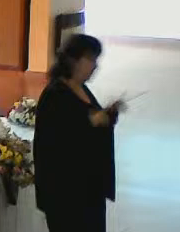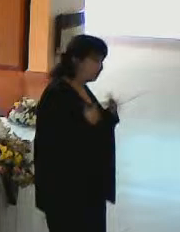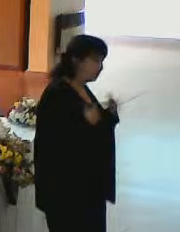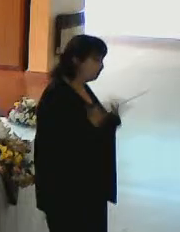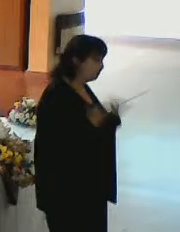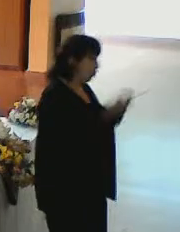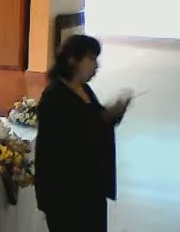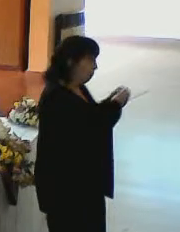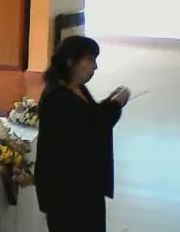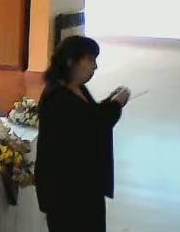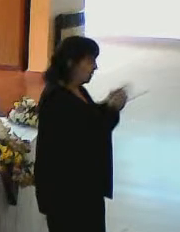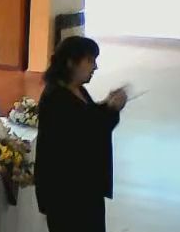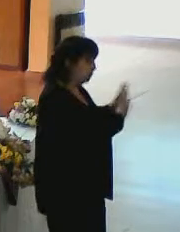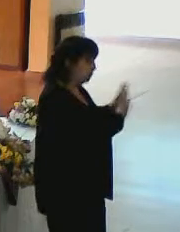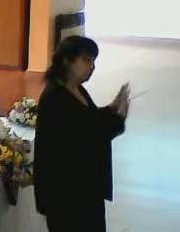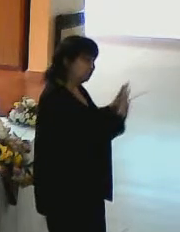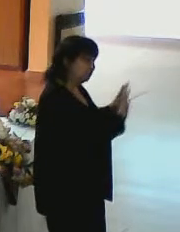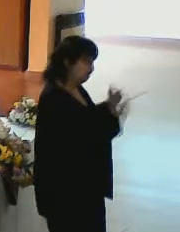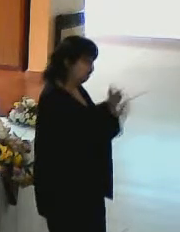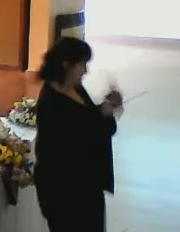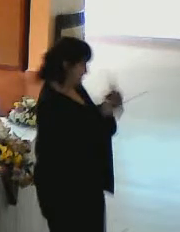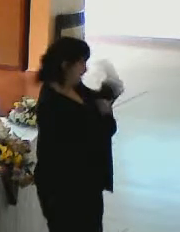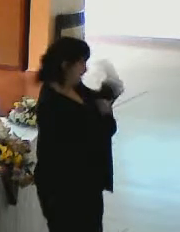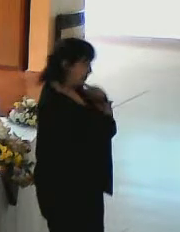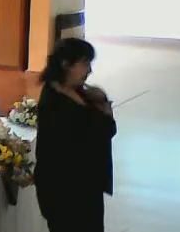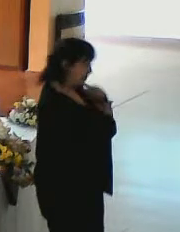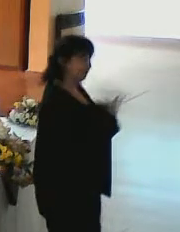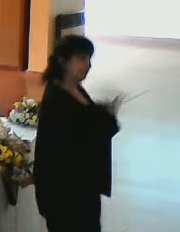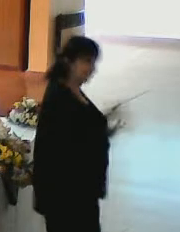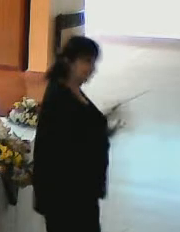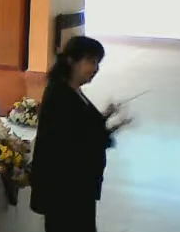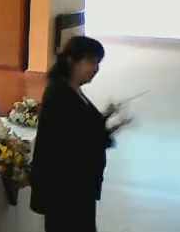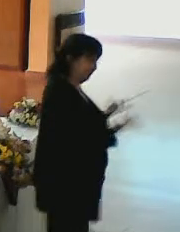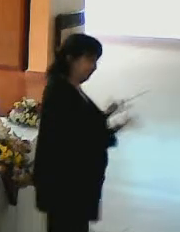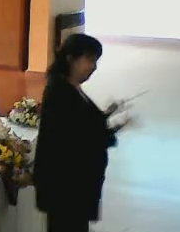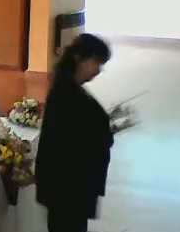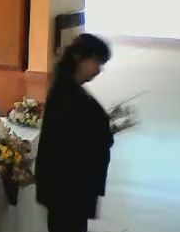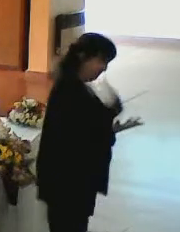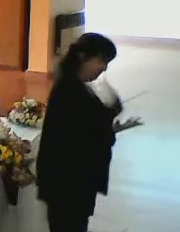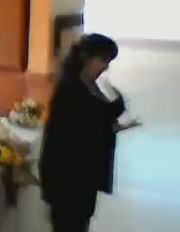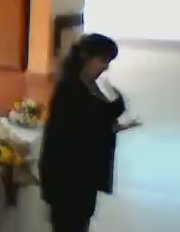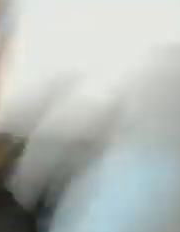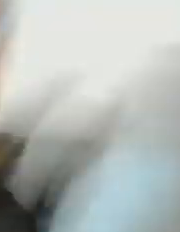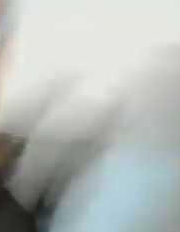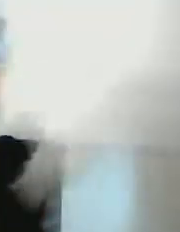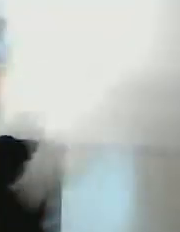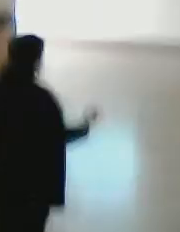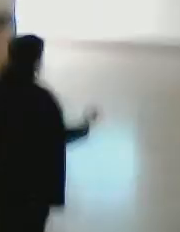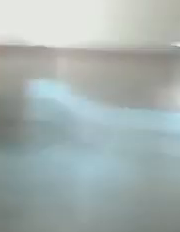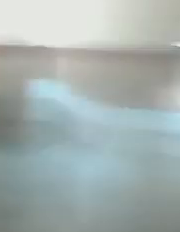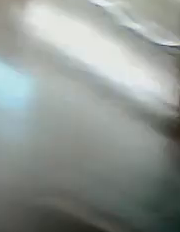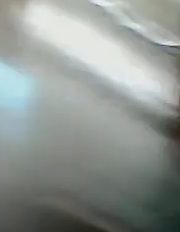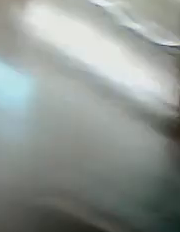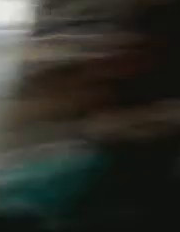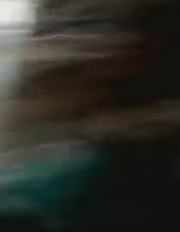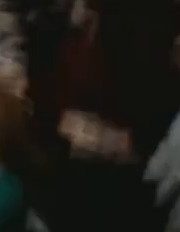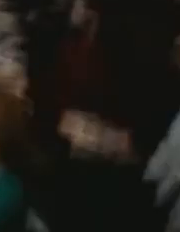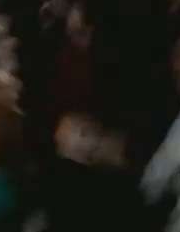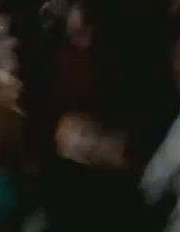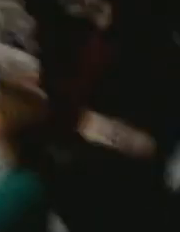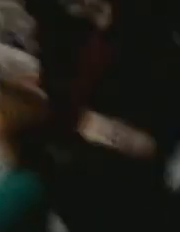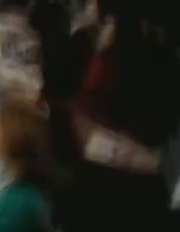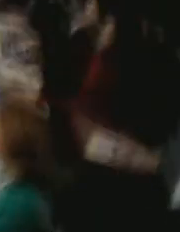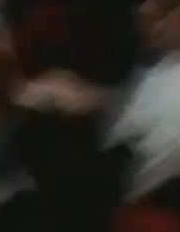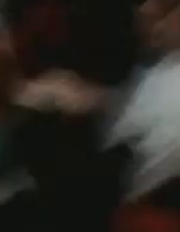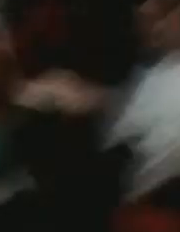muy importante que tengamos todo esto en mente, ¿sí? Que sí. Bueno, entonces el diagnóstico, para